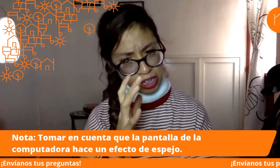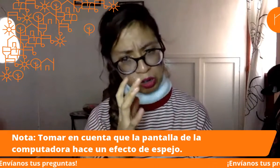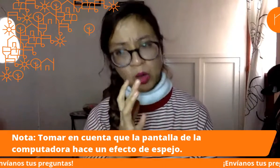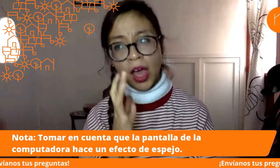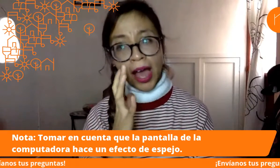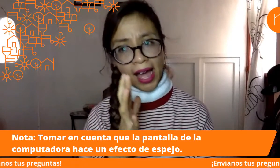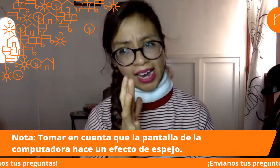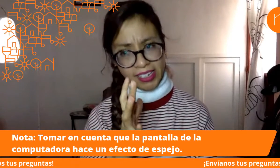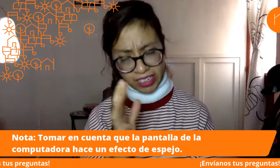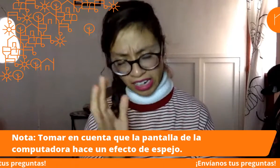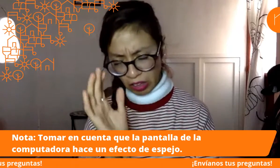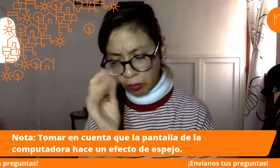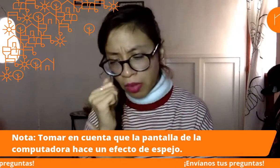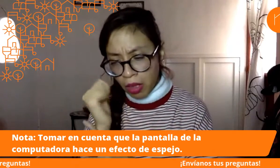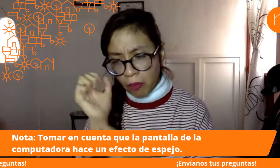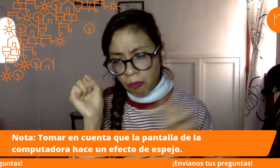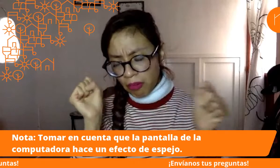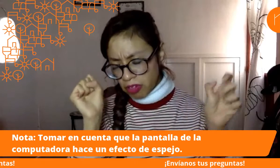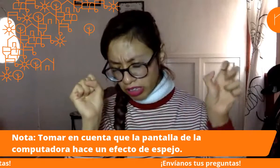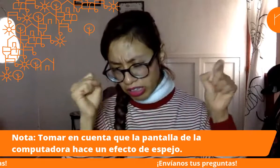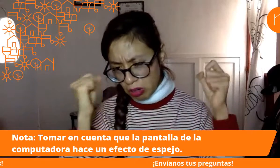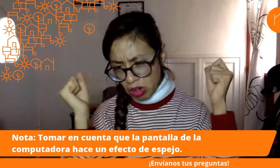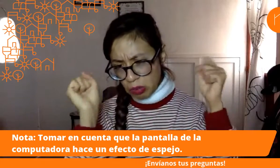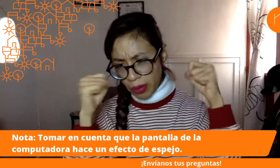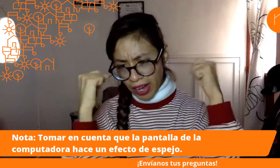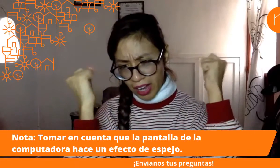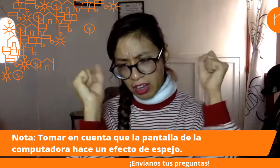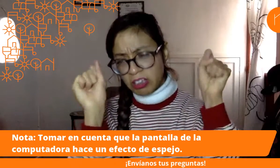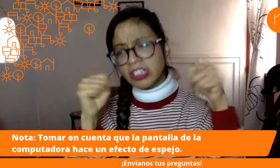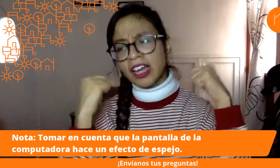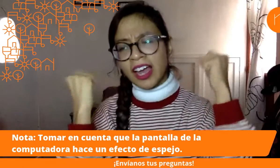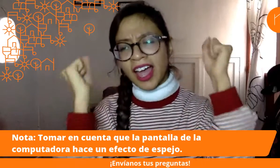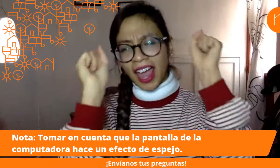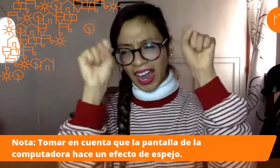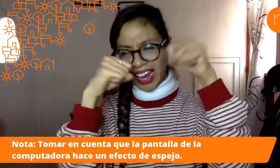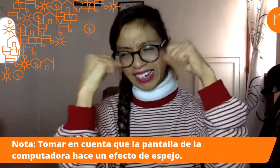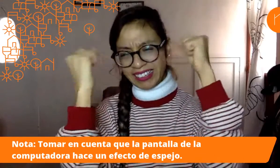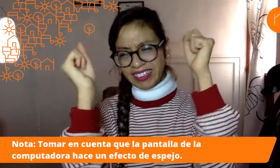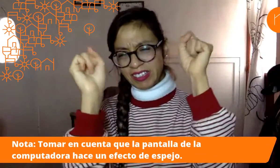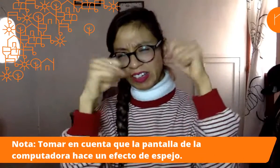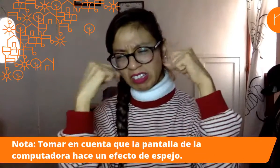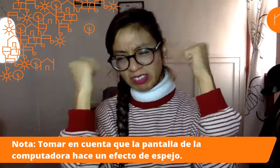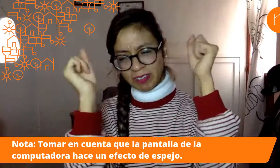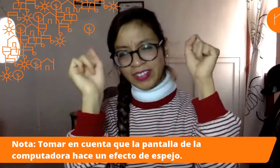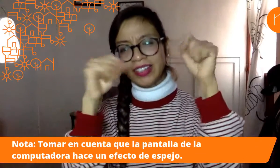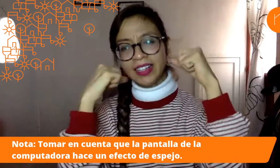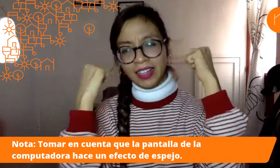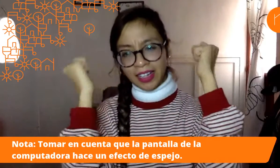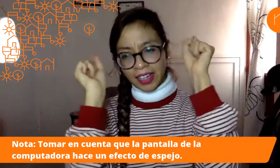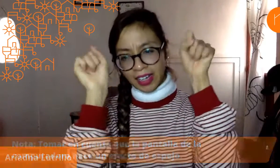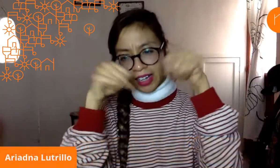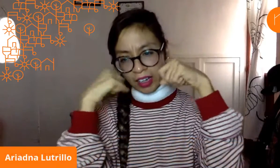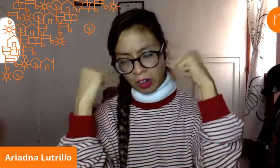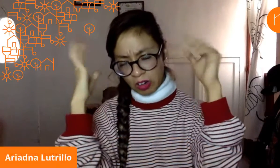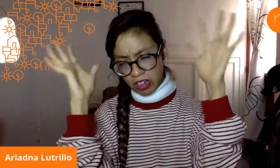lleno al signado. Vamos a hacer unos pequeños ejercicios con